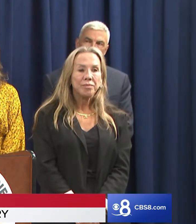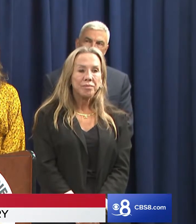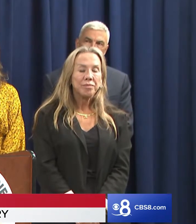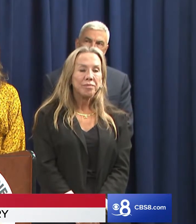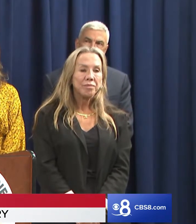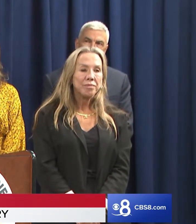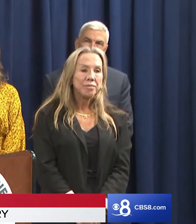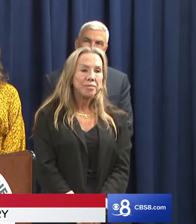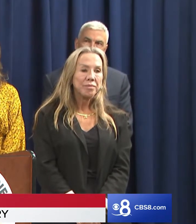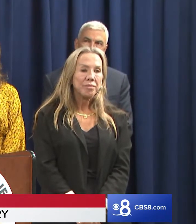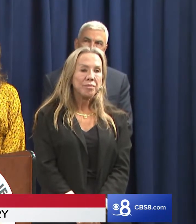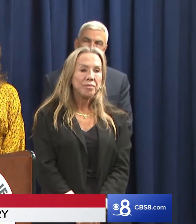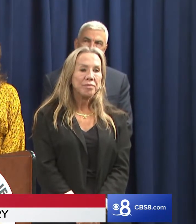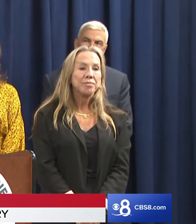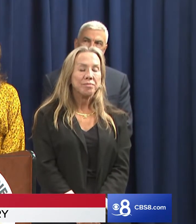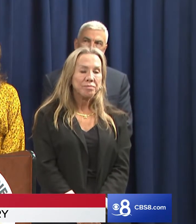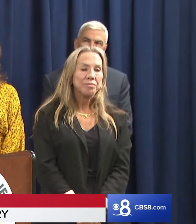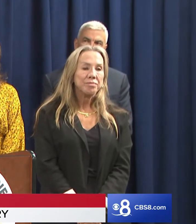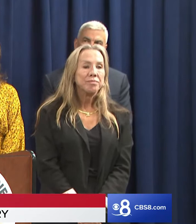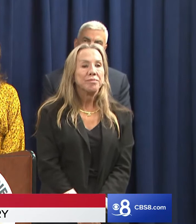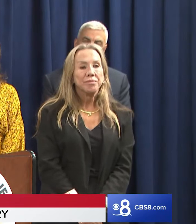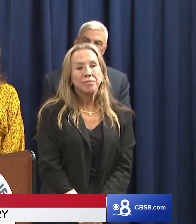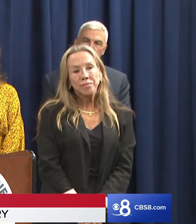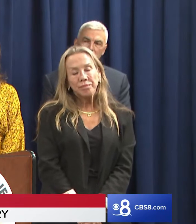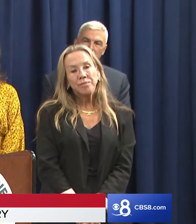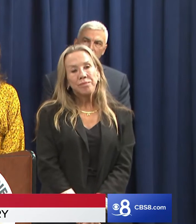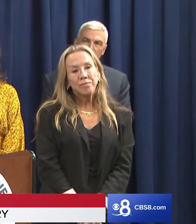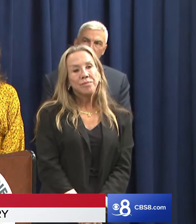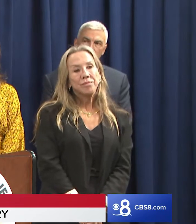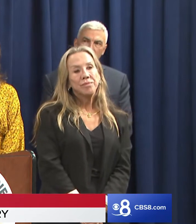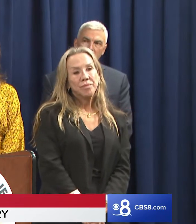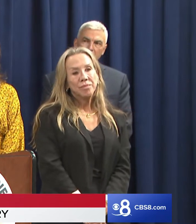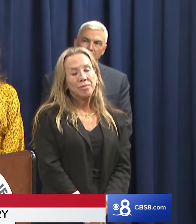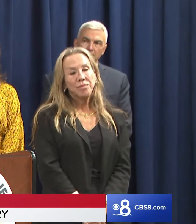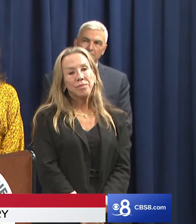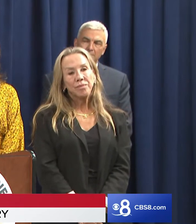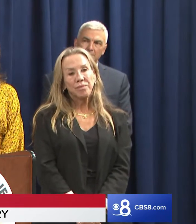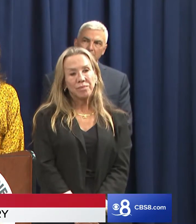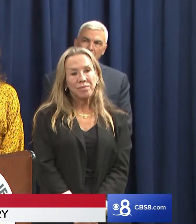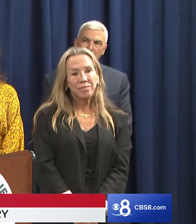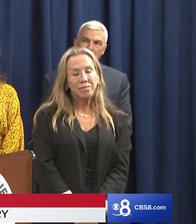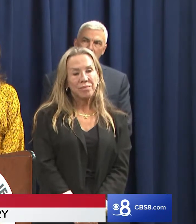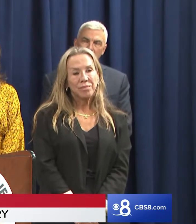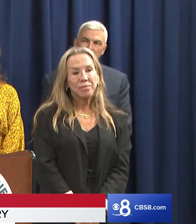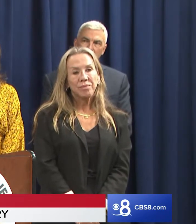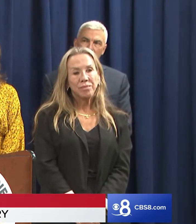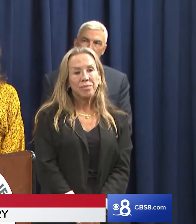con la asociación de restauranteros para que ellos tengan la información a